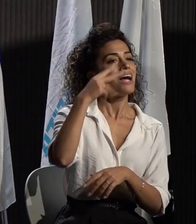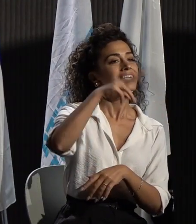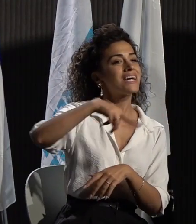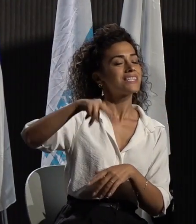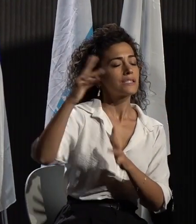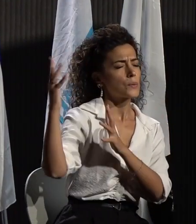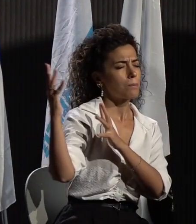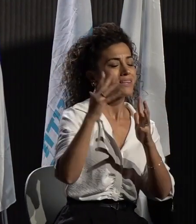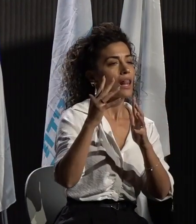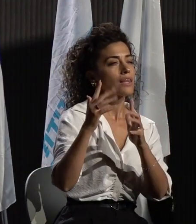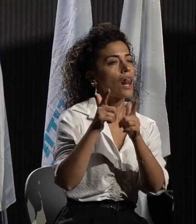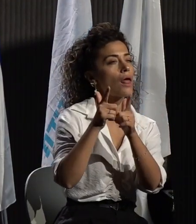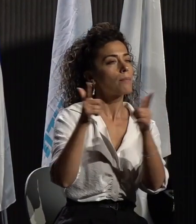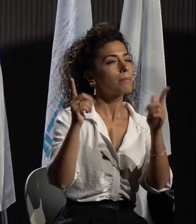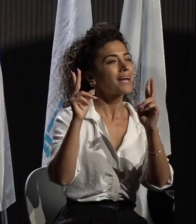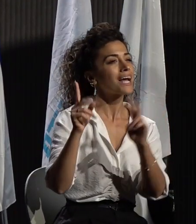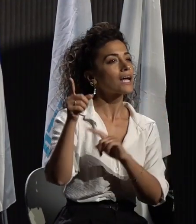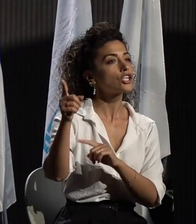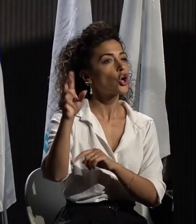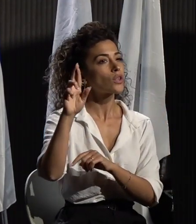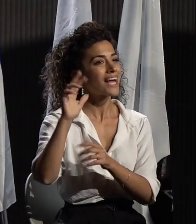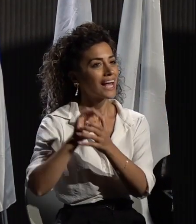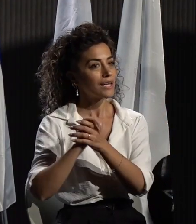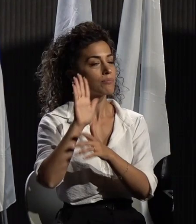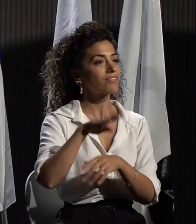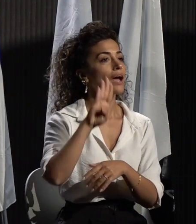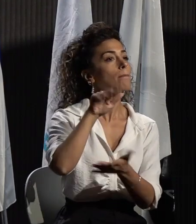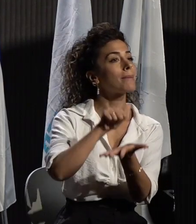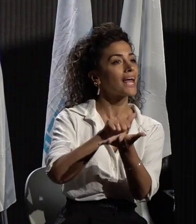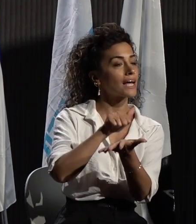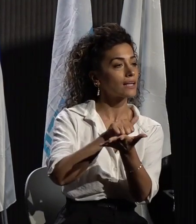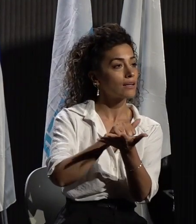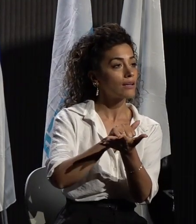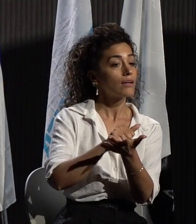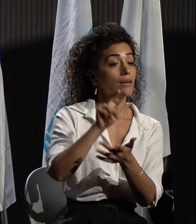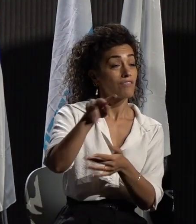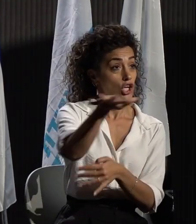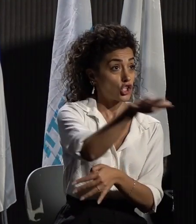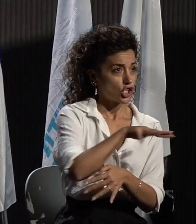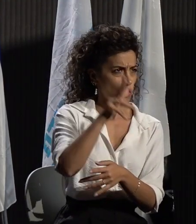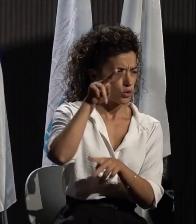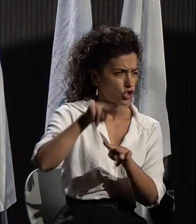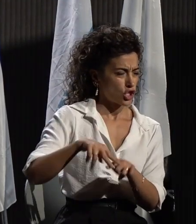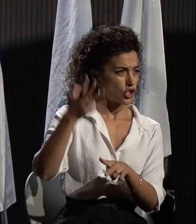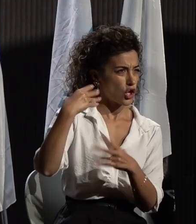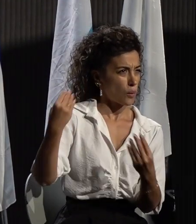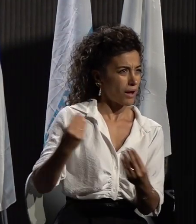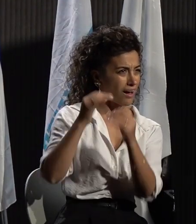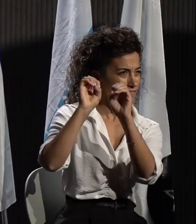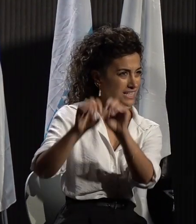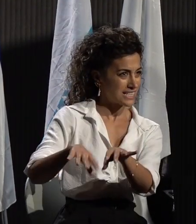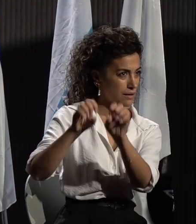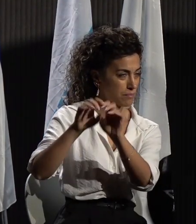בחניון רעים ובארי, עלתה הצעה לשמר שטח זרוע חפצים שנמתשו